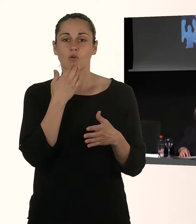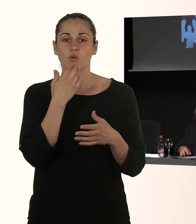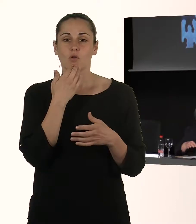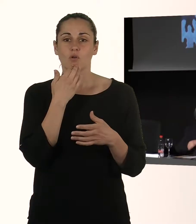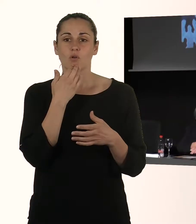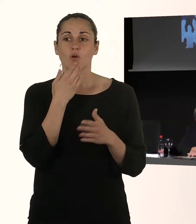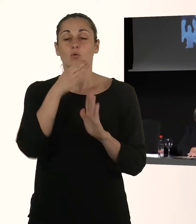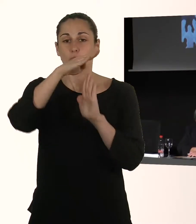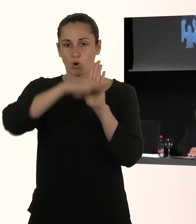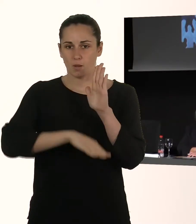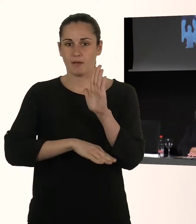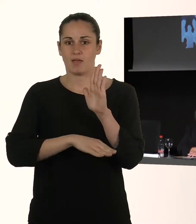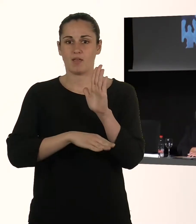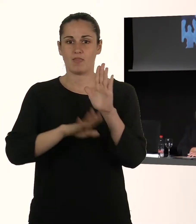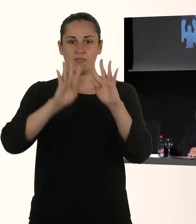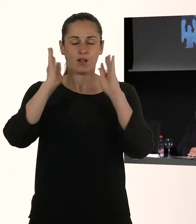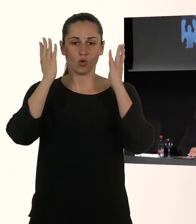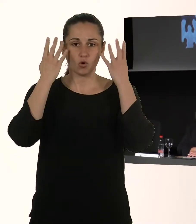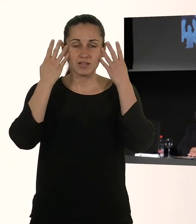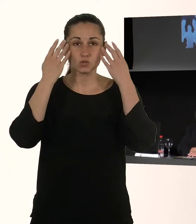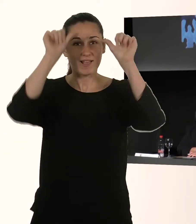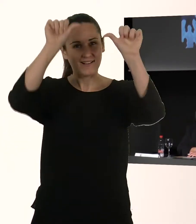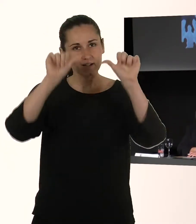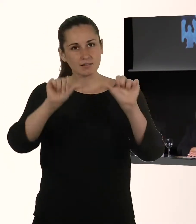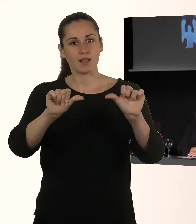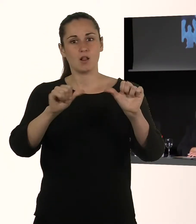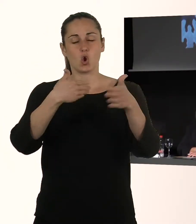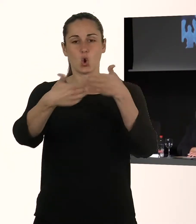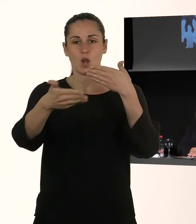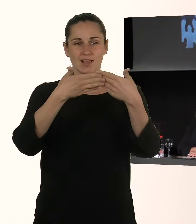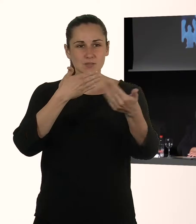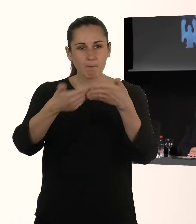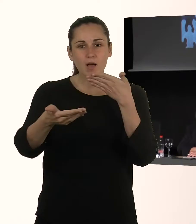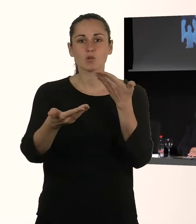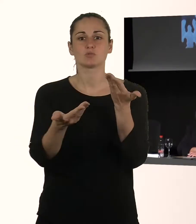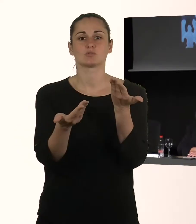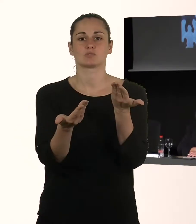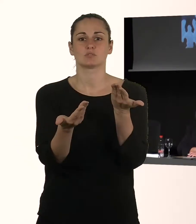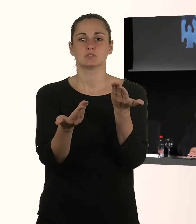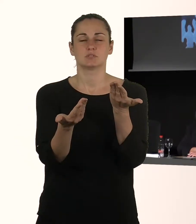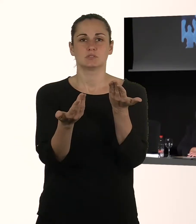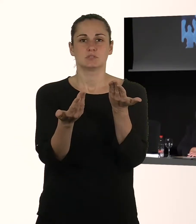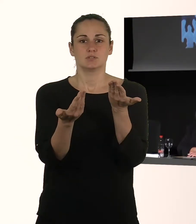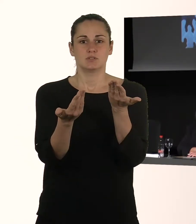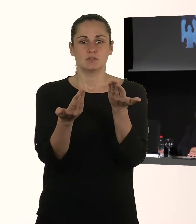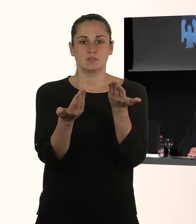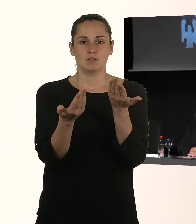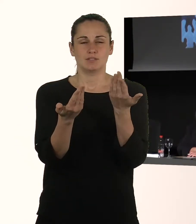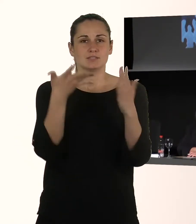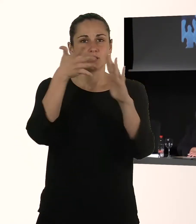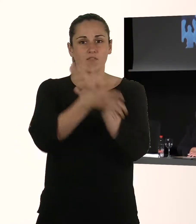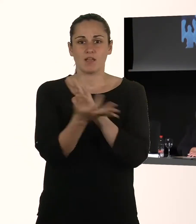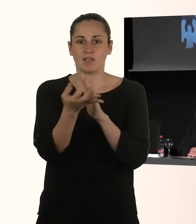del Congreso, ¿no? Con esas manos que lo dicen todo, esas manos artesanas, esas manos que de alguna forma pueden construir